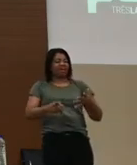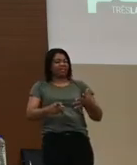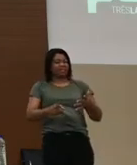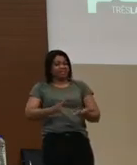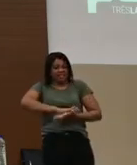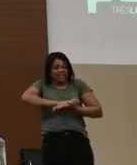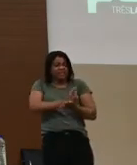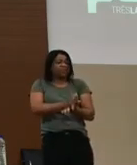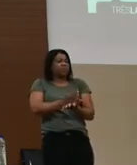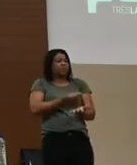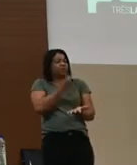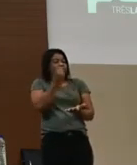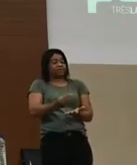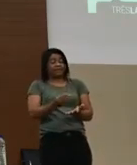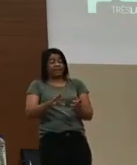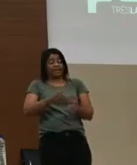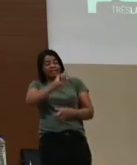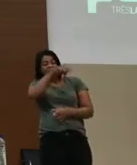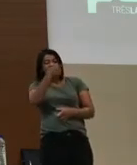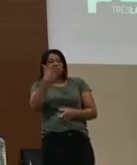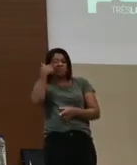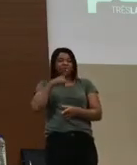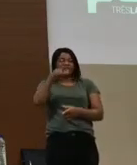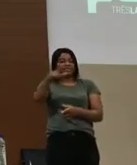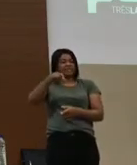Quando ele alcança o objetivo de ter a lâmpada mágica.